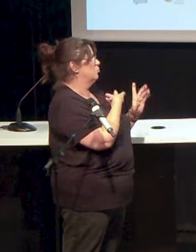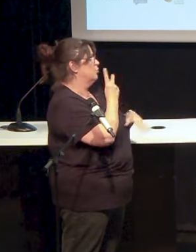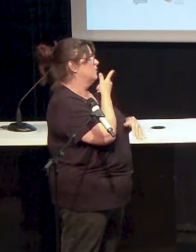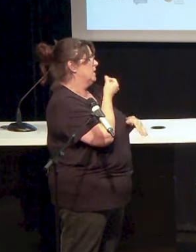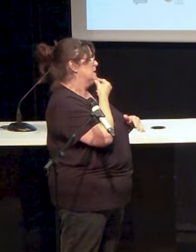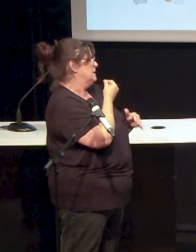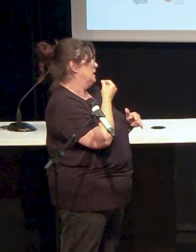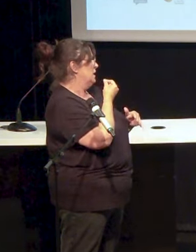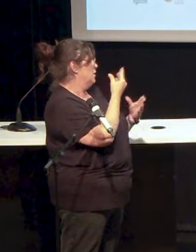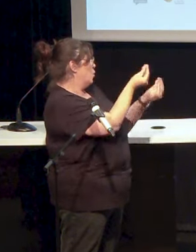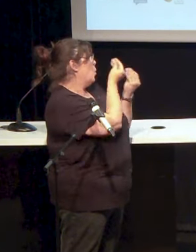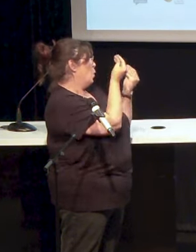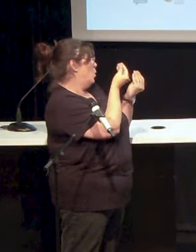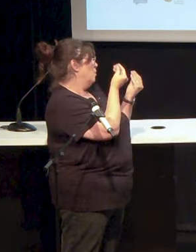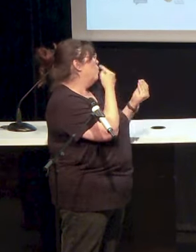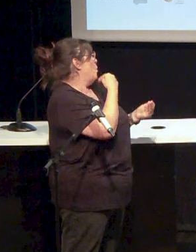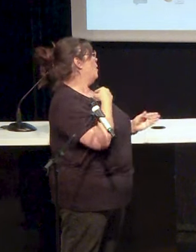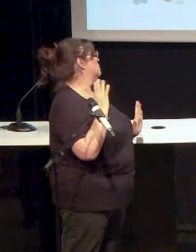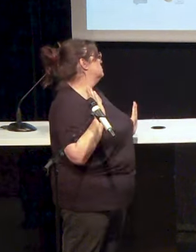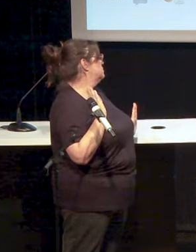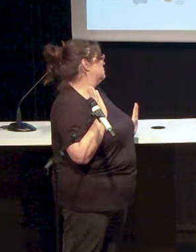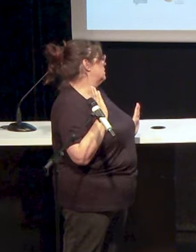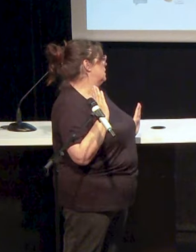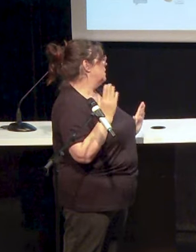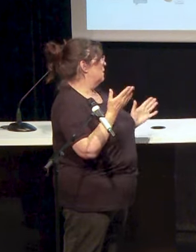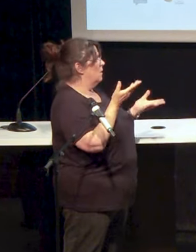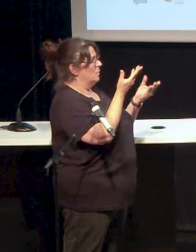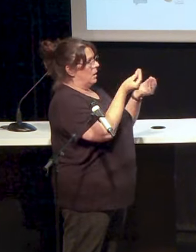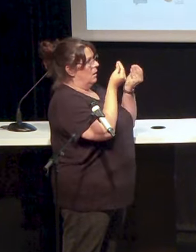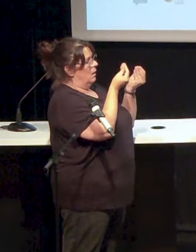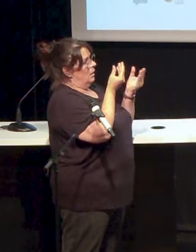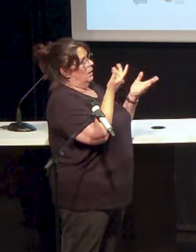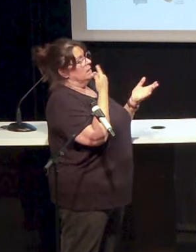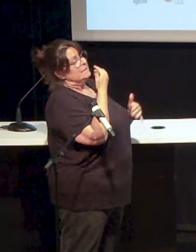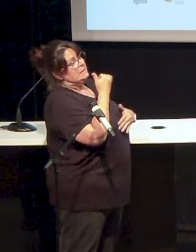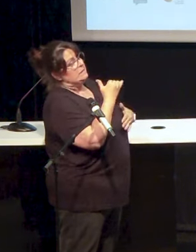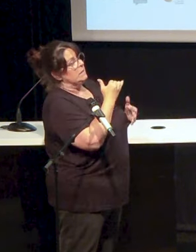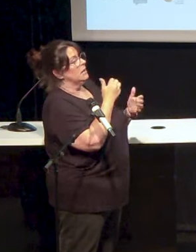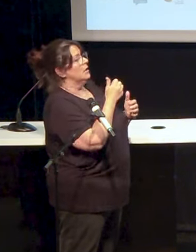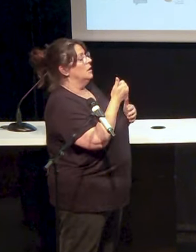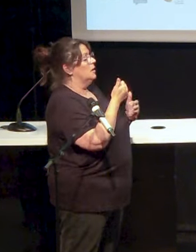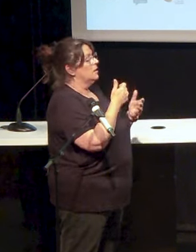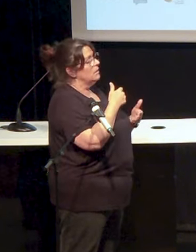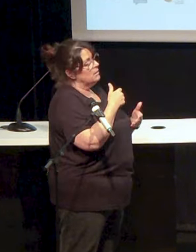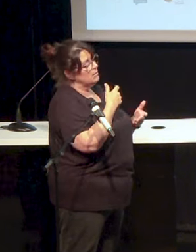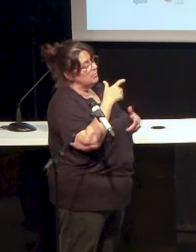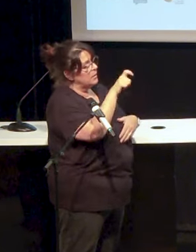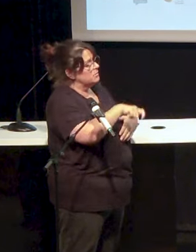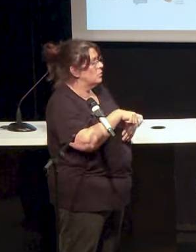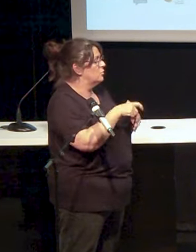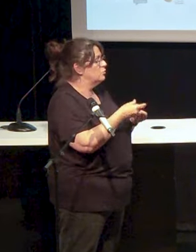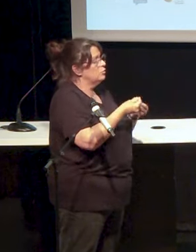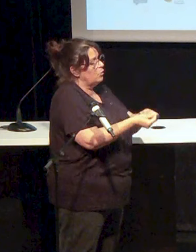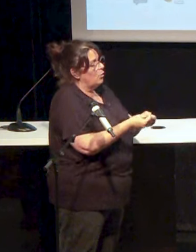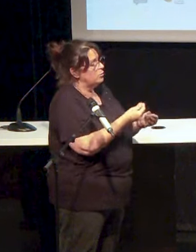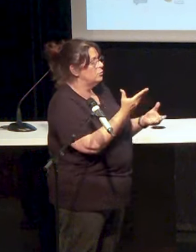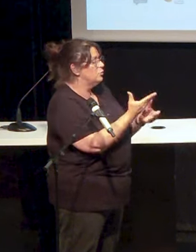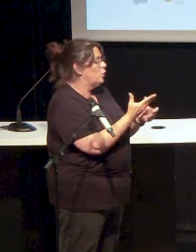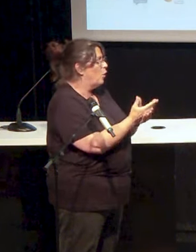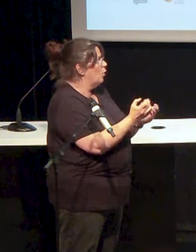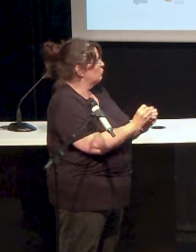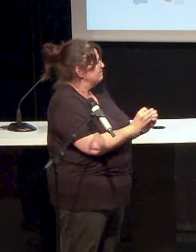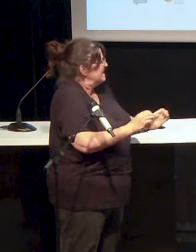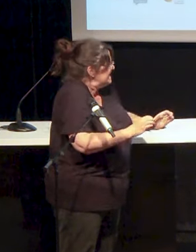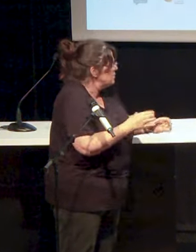un contenu de cours. Effectivement, puisque effectivement, si on lui donne dans un format donc doc, texte